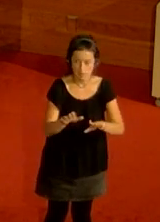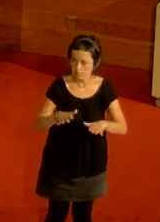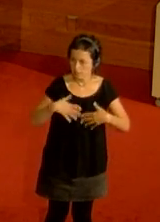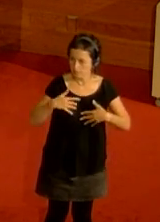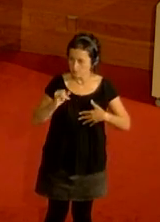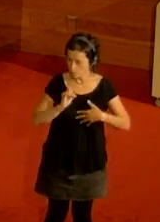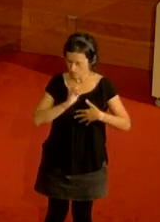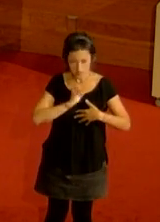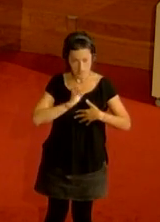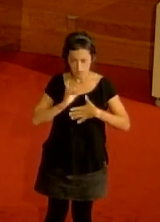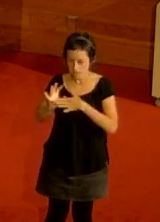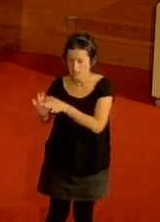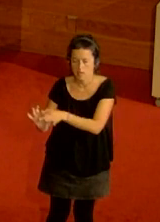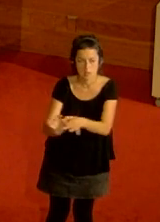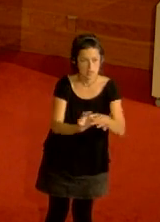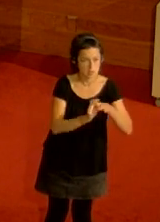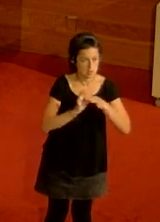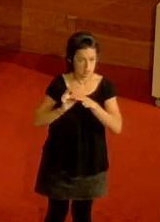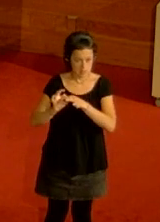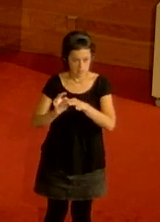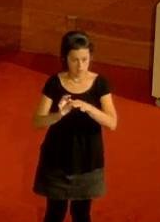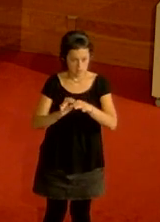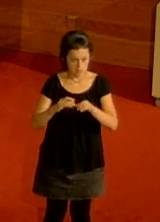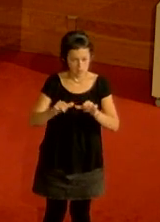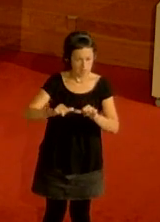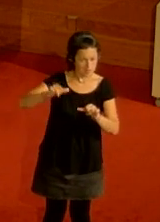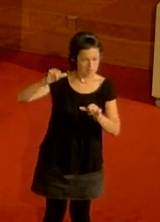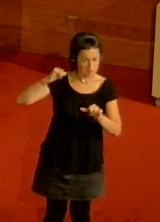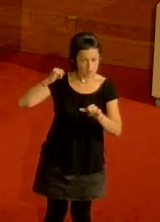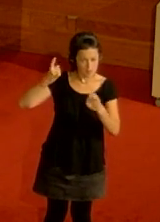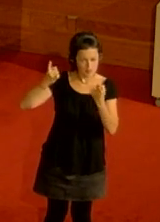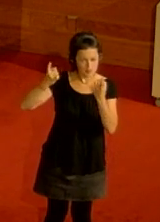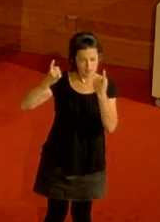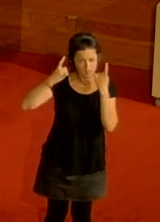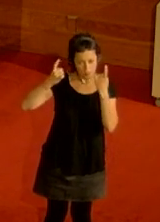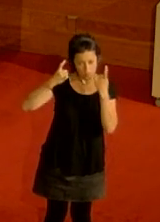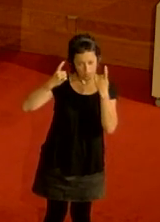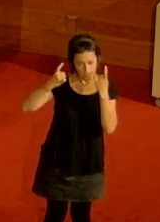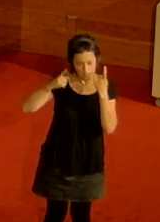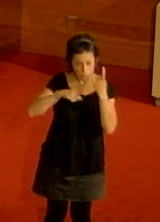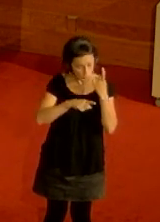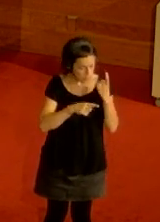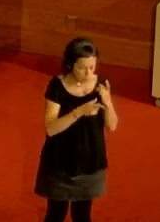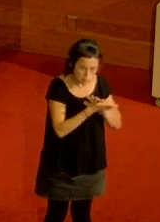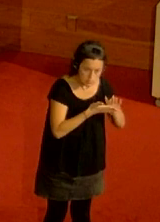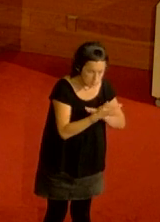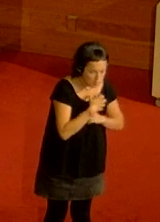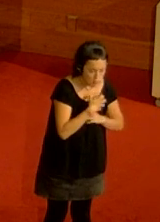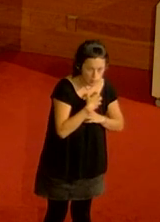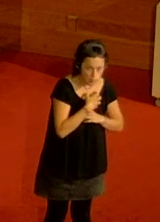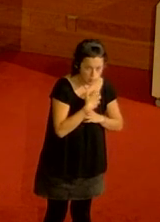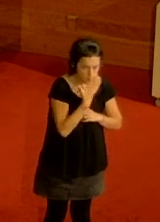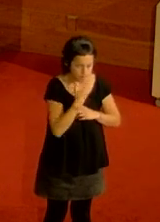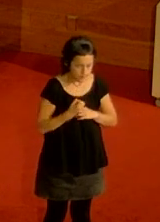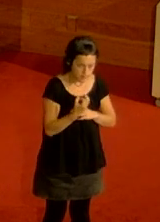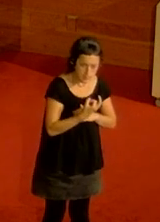identificamos algo que no que nos habían educado a a a a a pensar de esto no se habla esto son